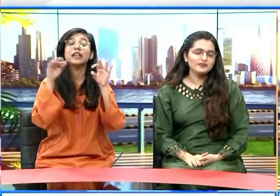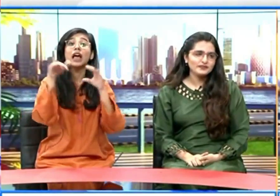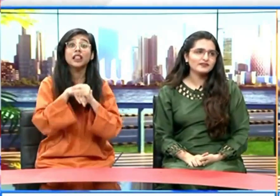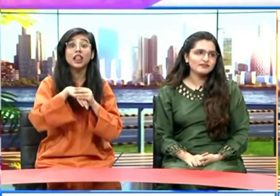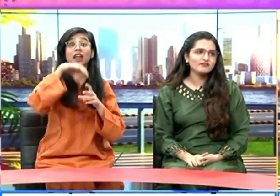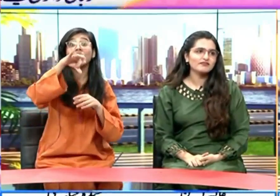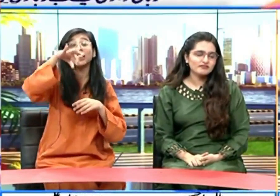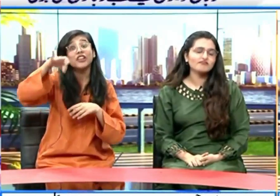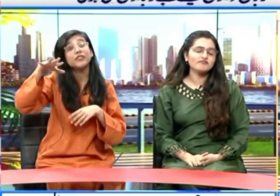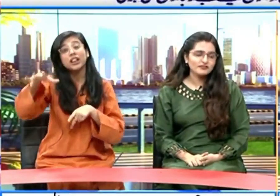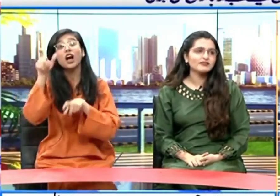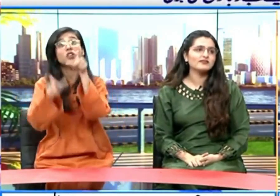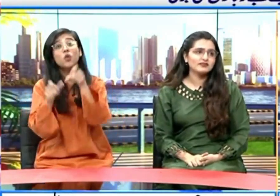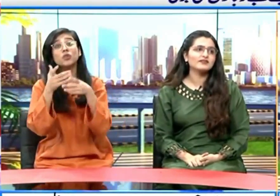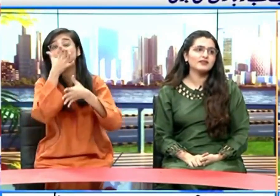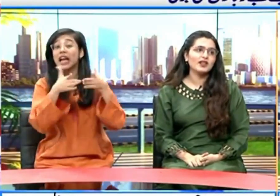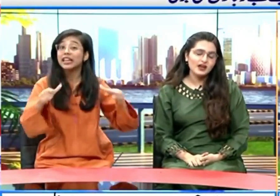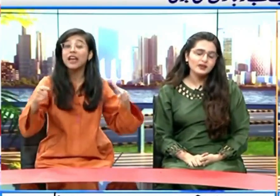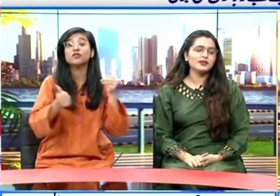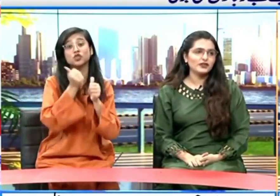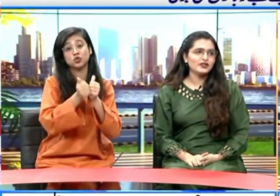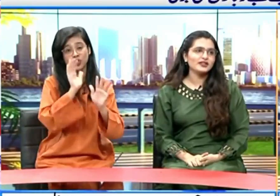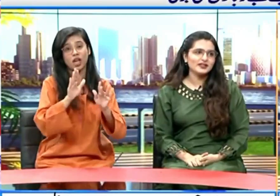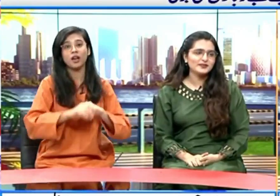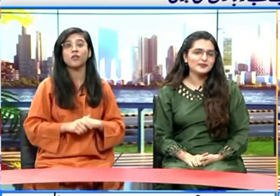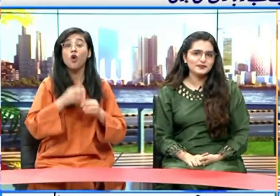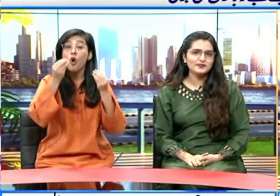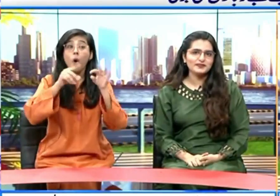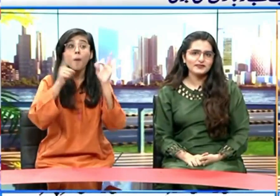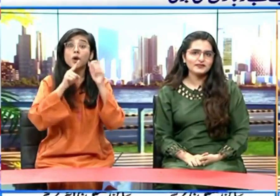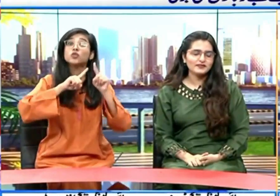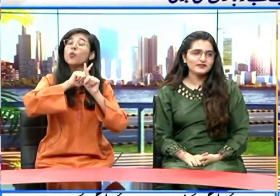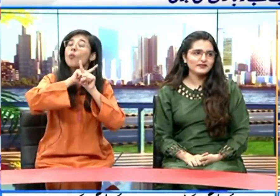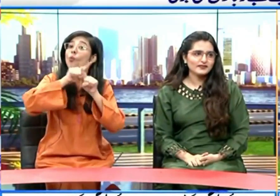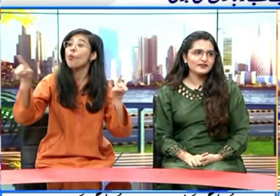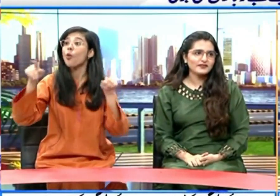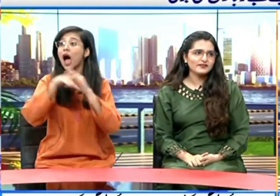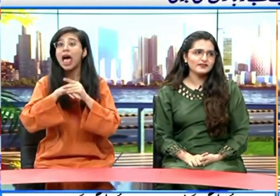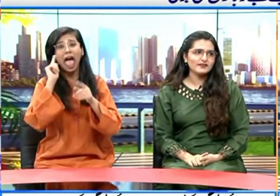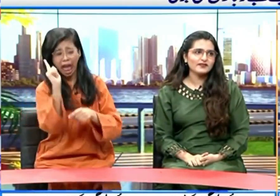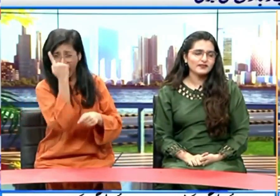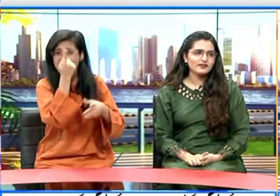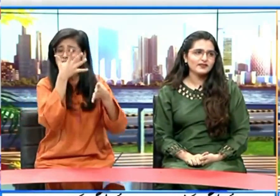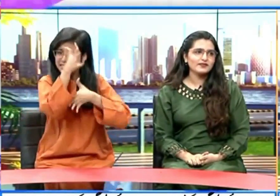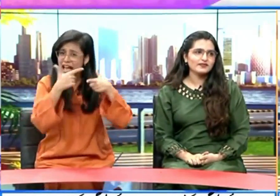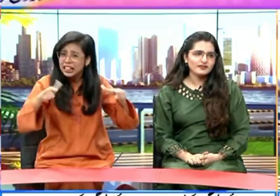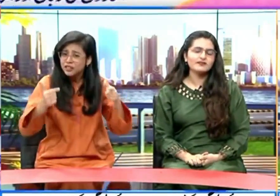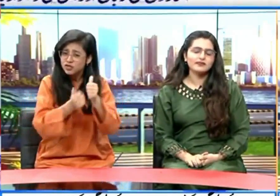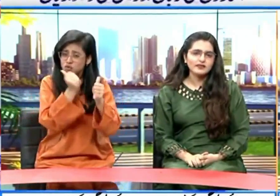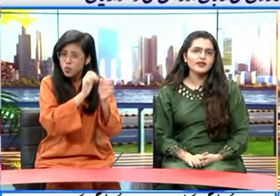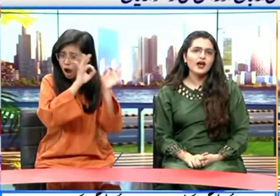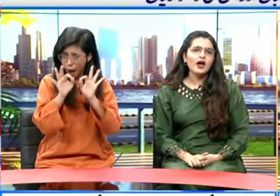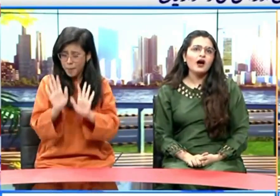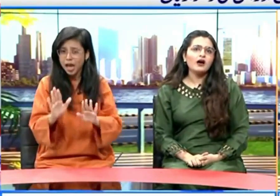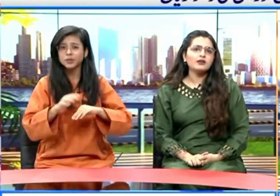90 لاکھ لوگ سائن لینگویج یوز کرتے ہیں, اور کیا پورے پاکستان میں ایک ہی معیاری لینگویج جو ہے وہ رائج ہے سائن لینگویج کی اگر